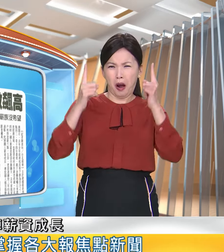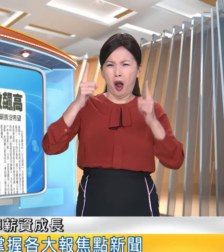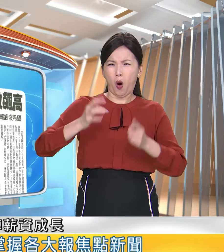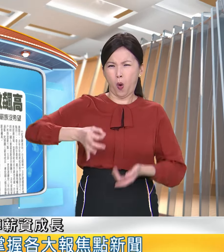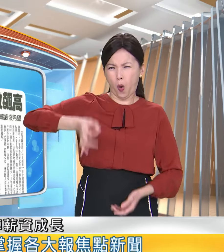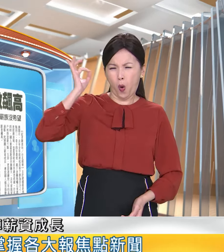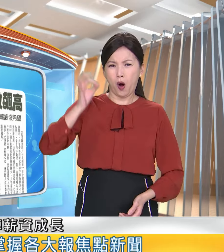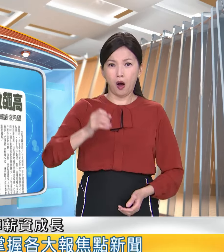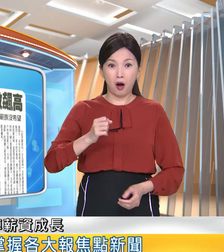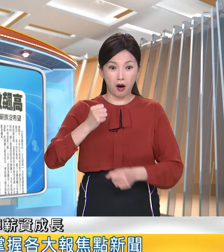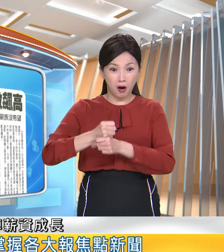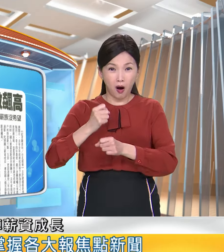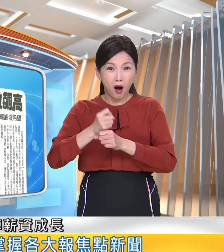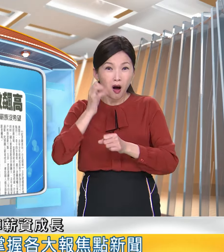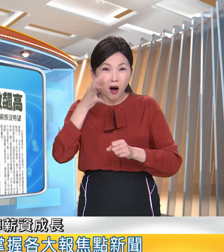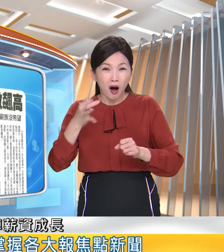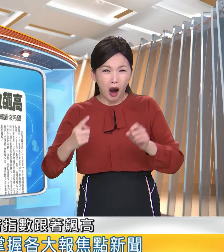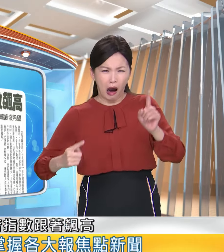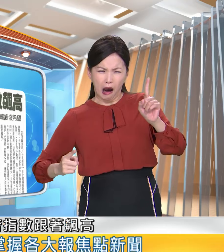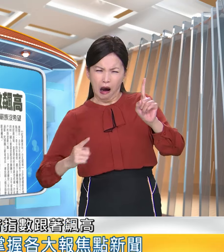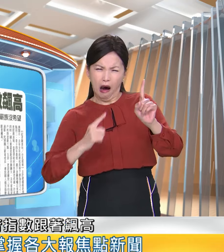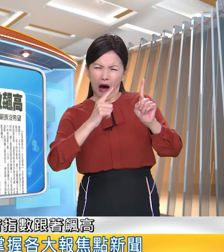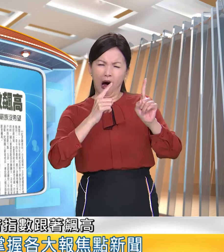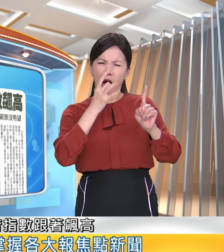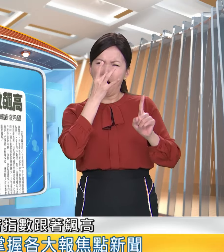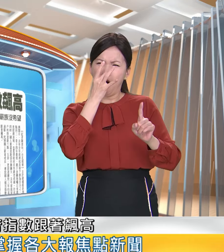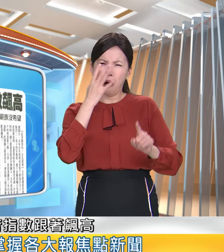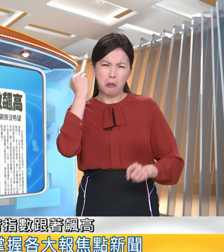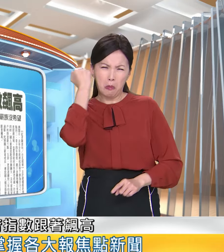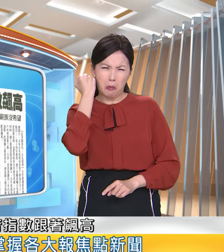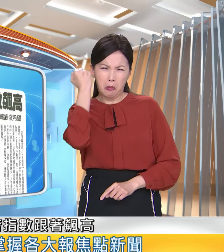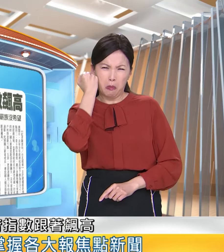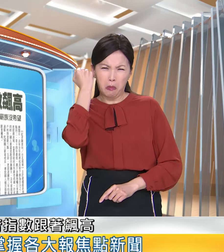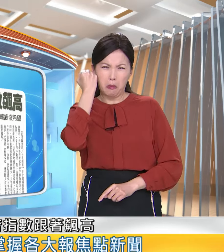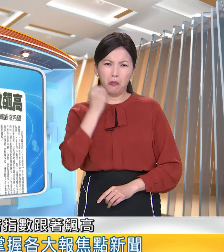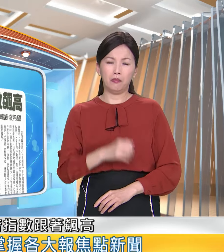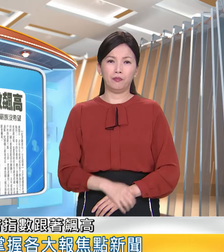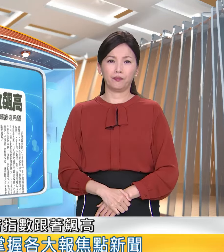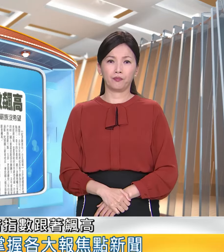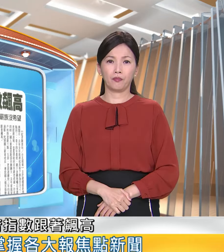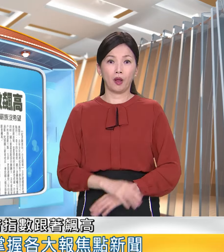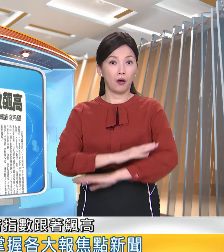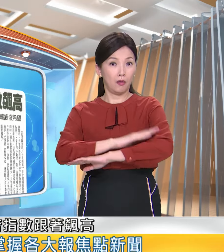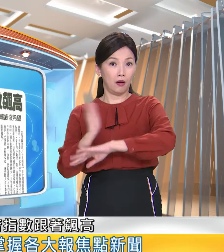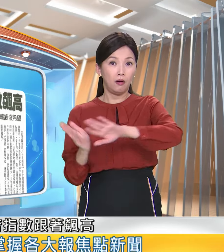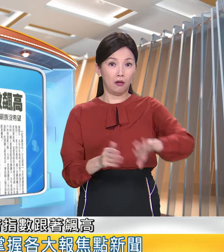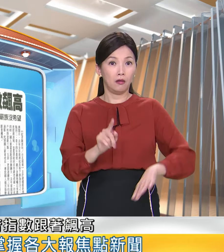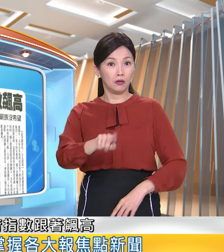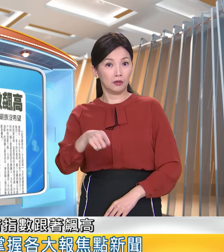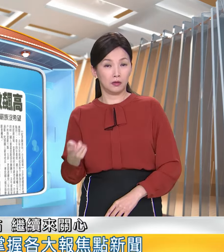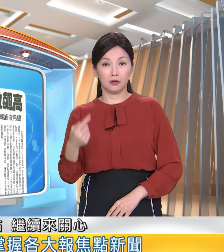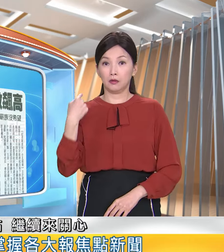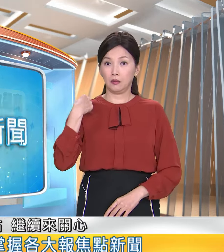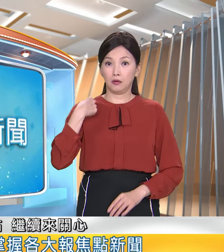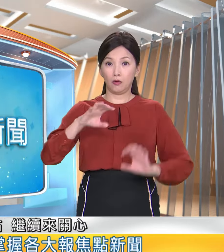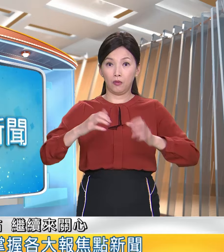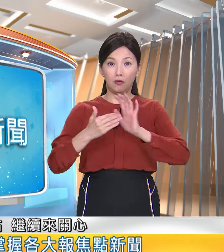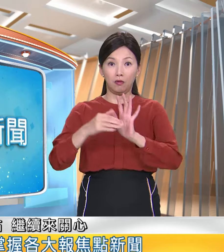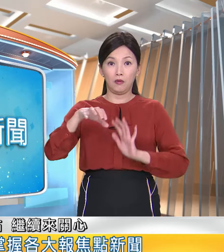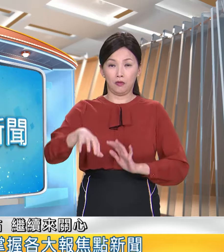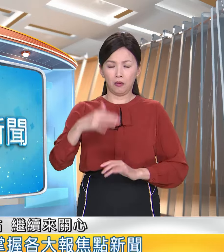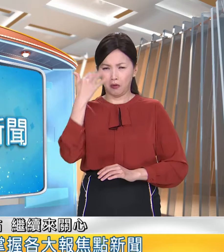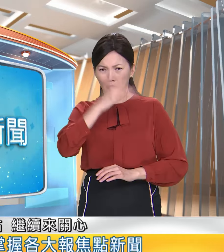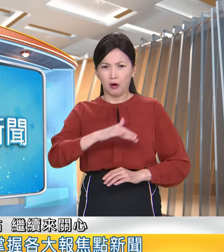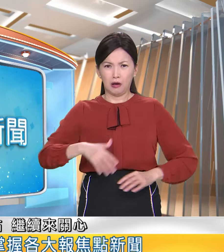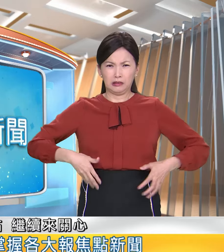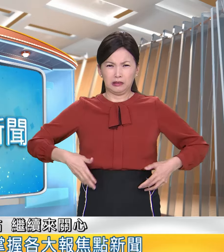掉薪资成长，导致国人痛苦指数跟着飙高。看完报纸重点，继续